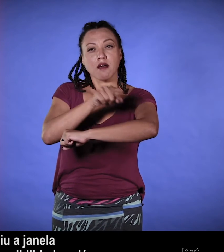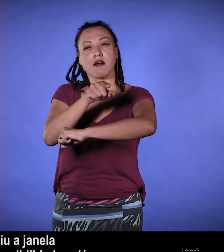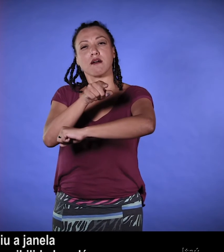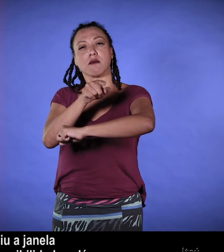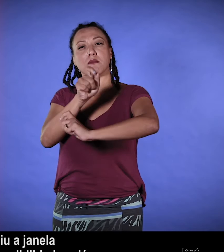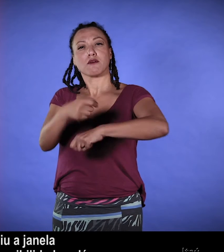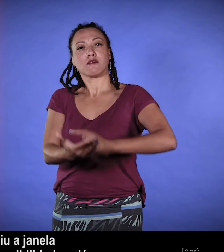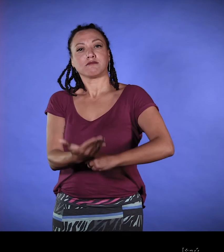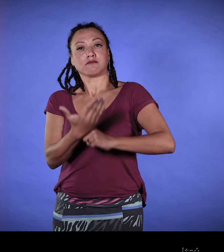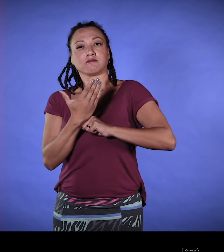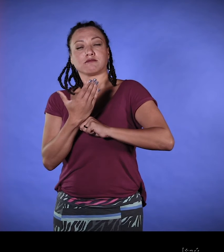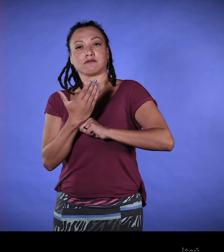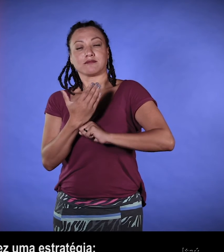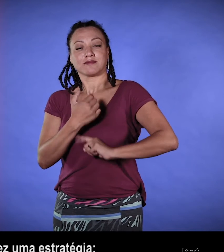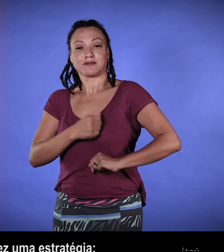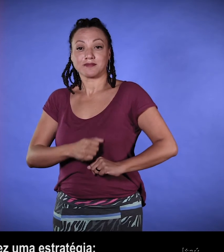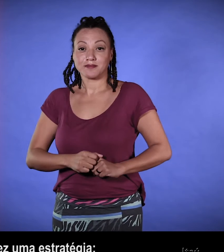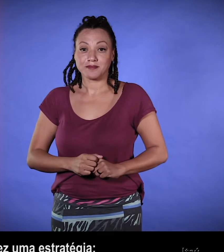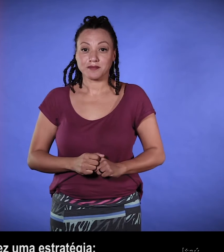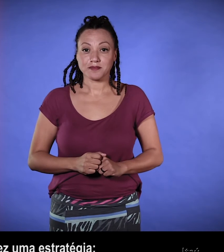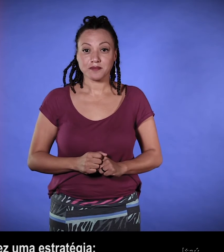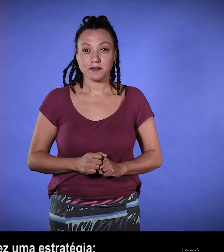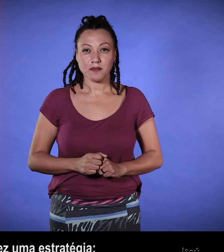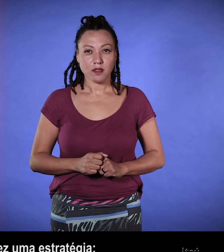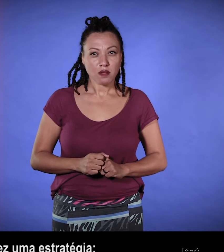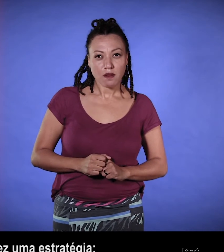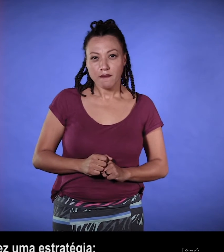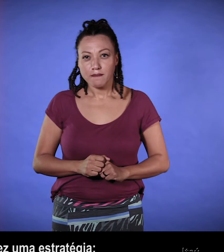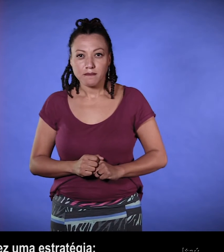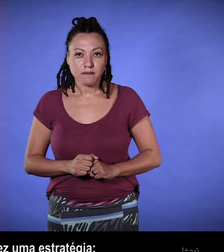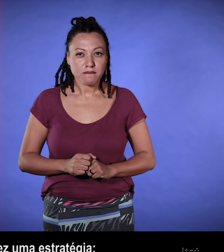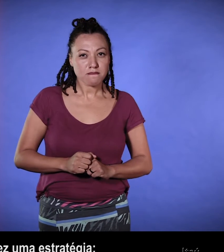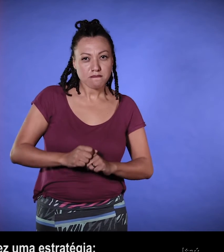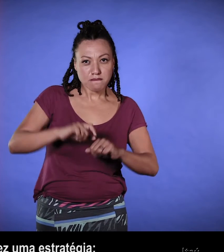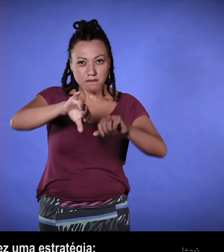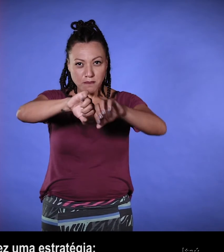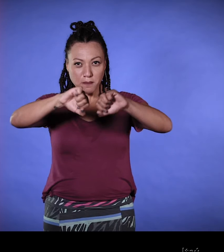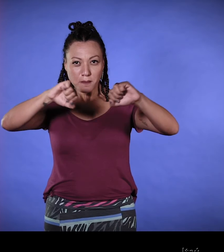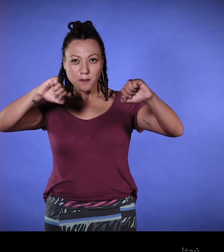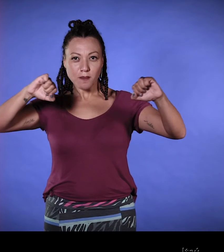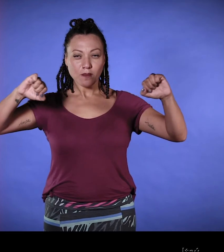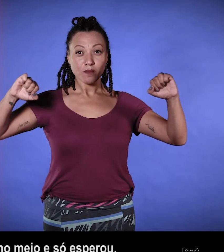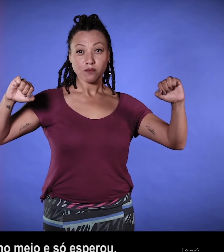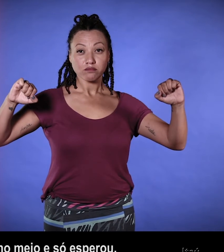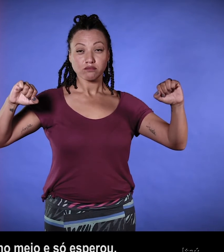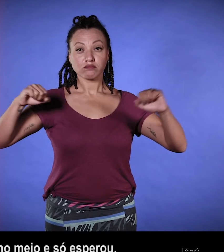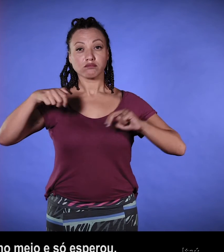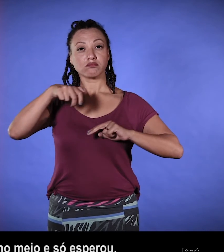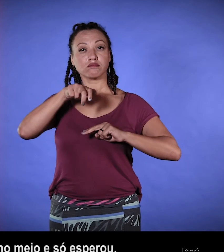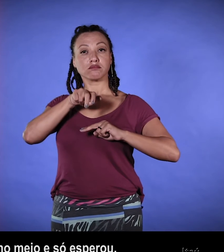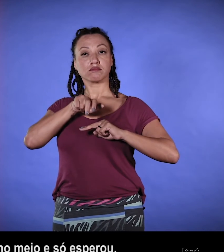as possibilidades além. Aí, ele rapidinho fez uma estratégia. Abriu